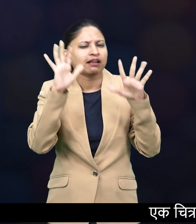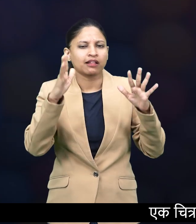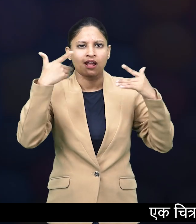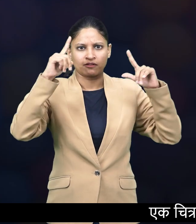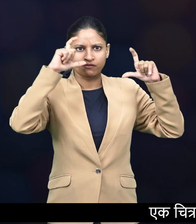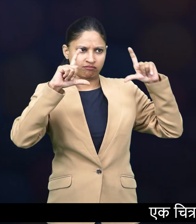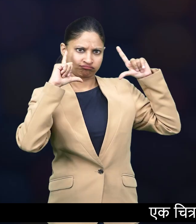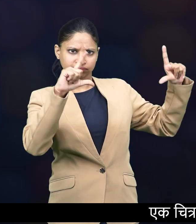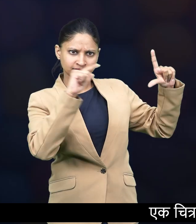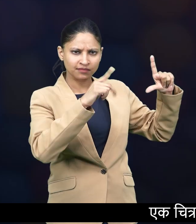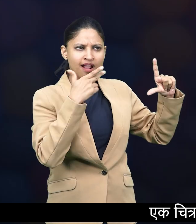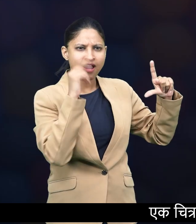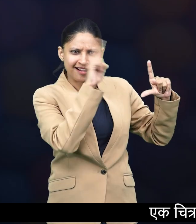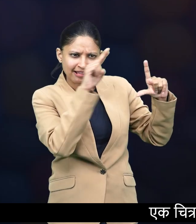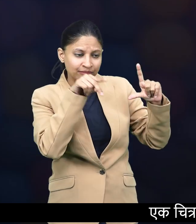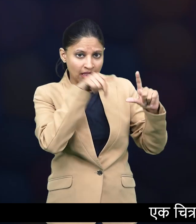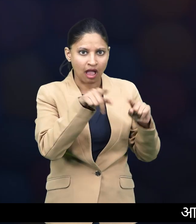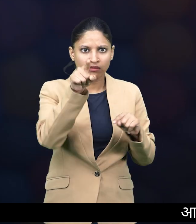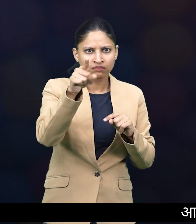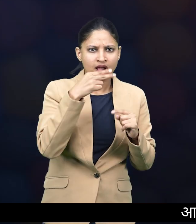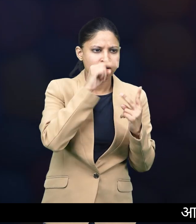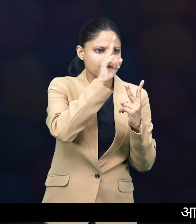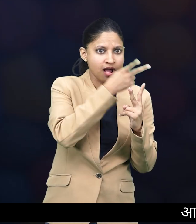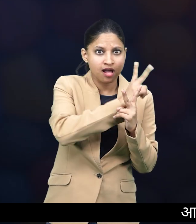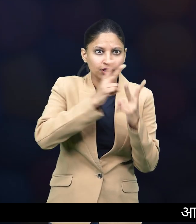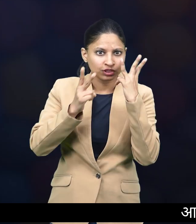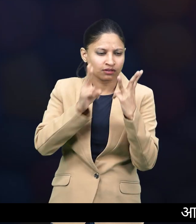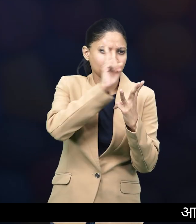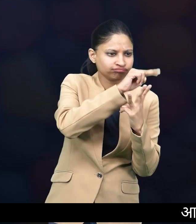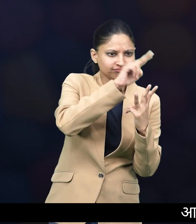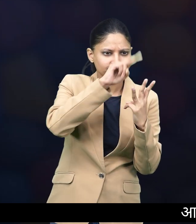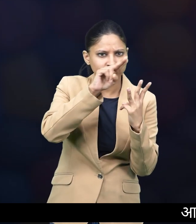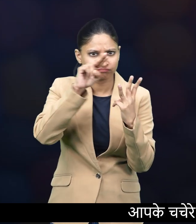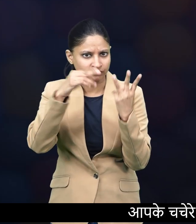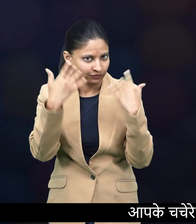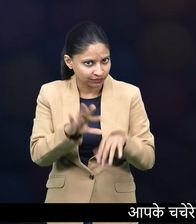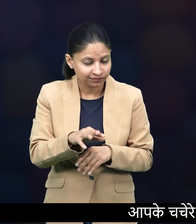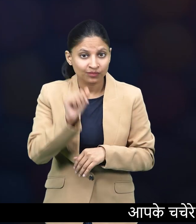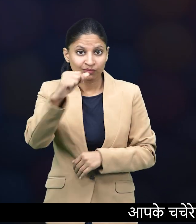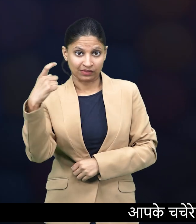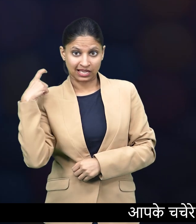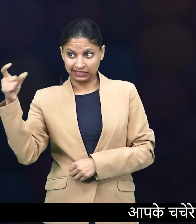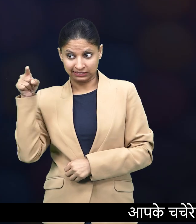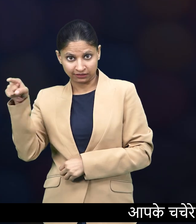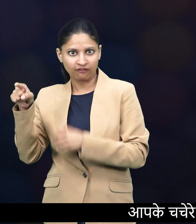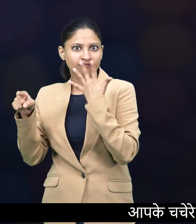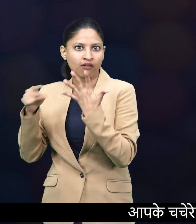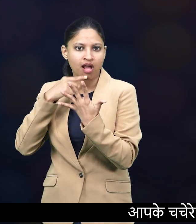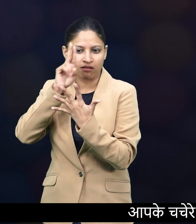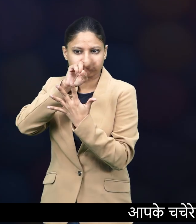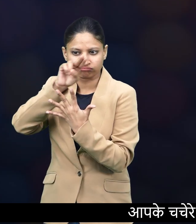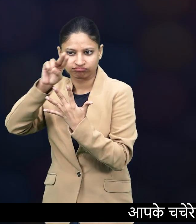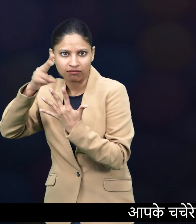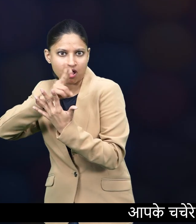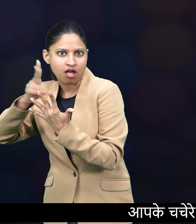एक चित्र में रंग भरने के विषय में सोचें। आपने 3 हिस्सों में रंग भरा। आपके चचेरे भाई